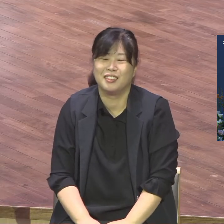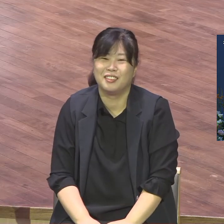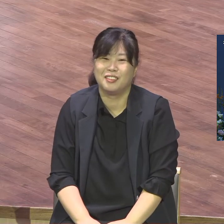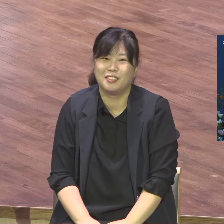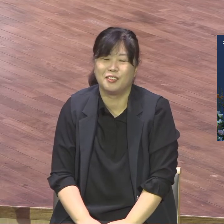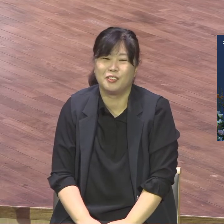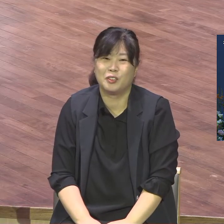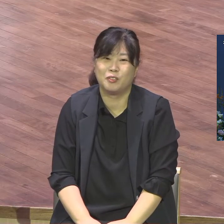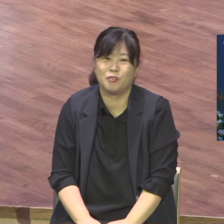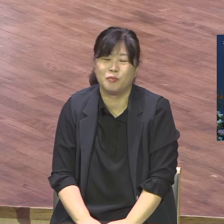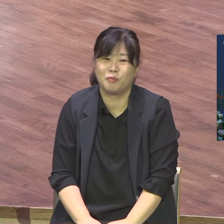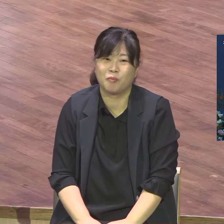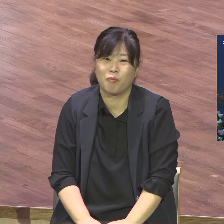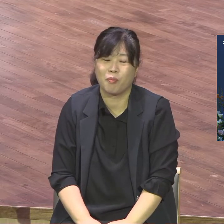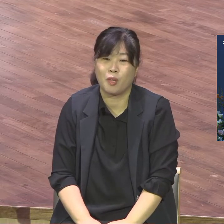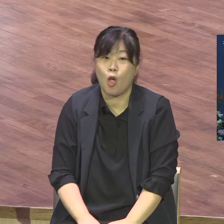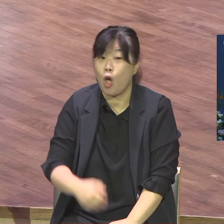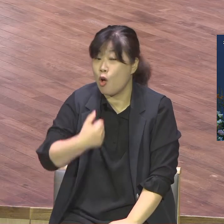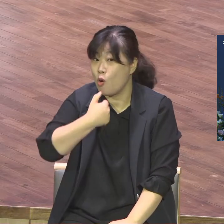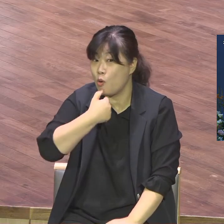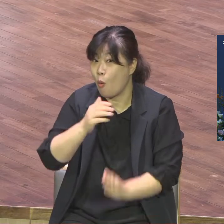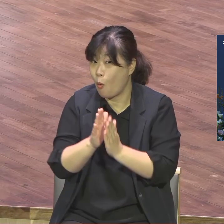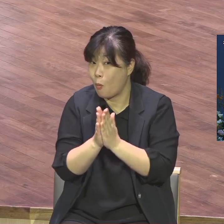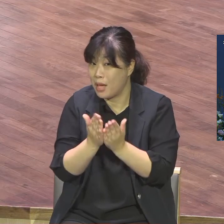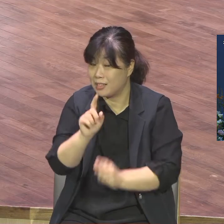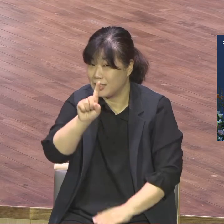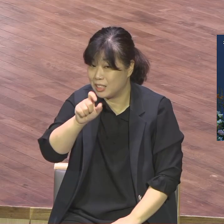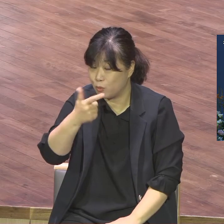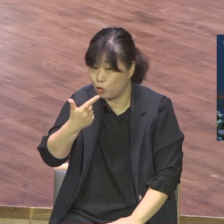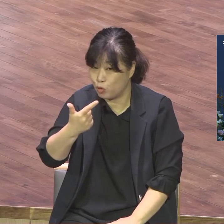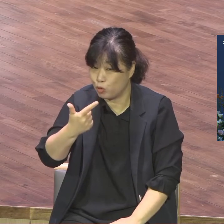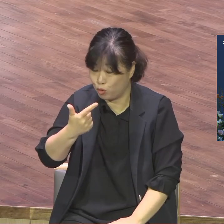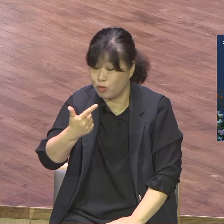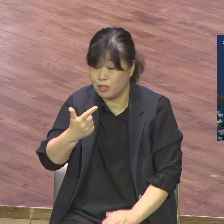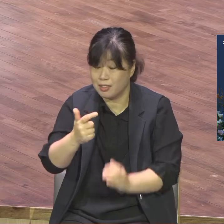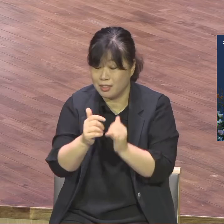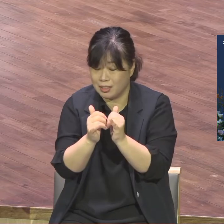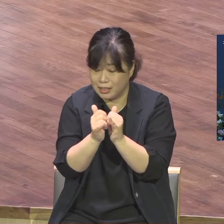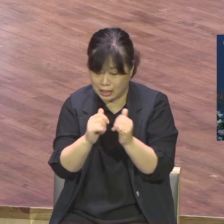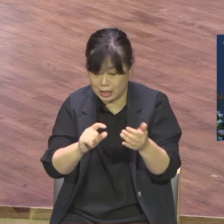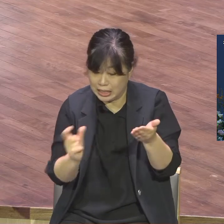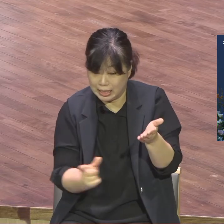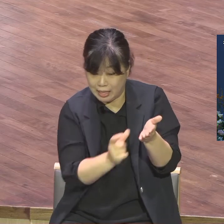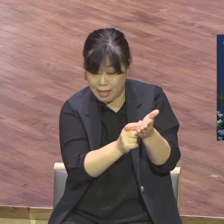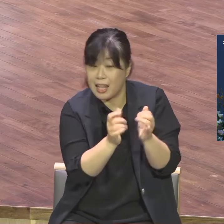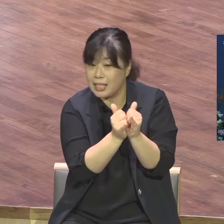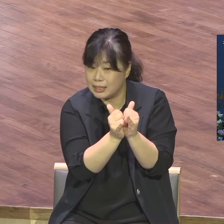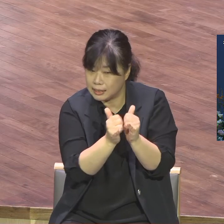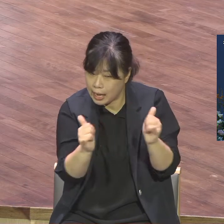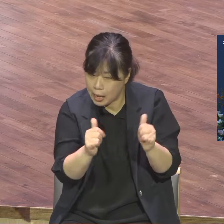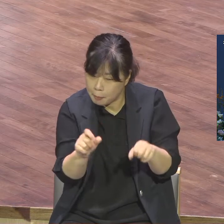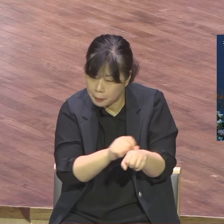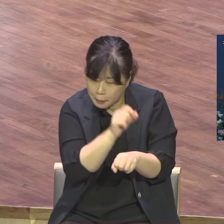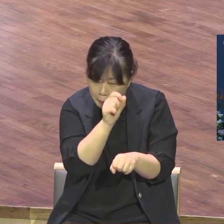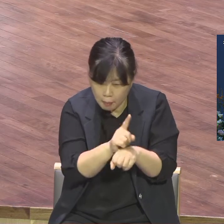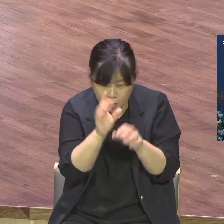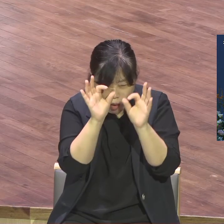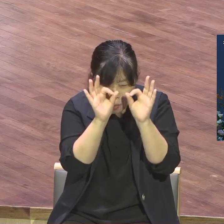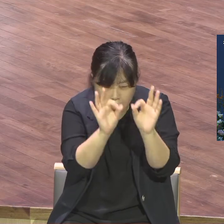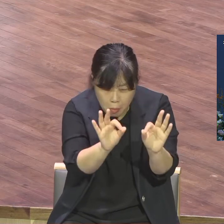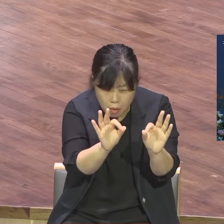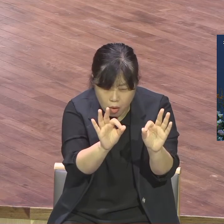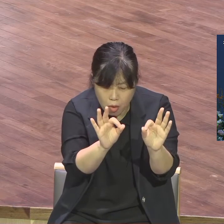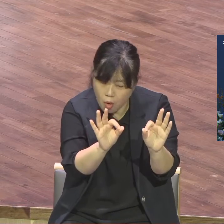로마서 16장 인물의 이 삶은요 사도 바울이 기록으로 남길 정도로